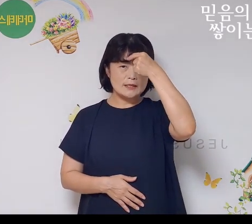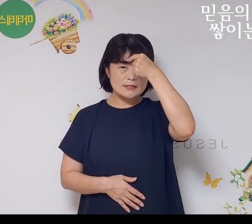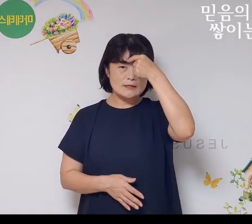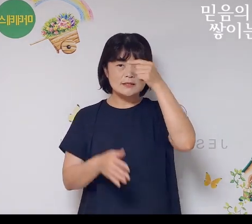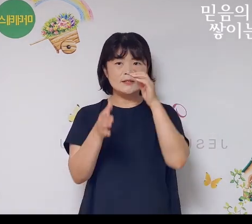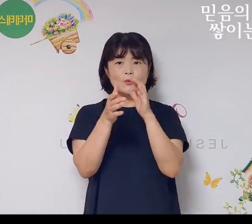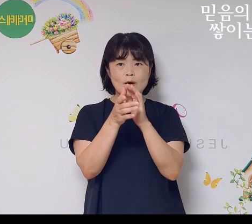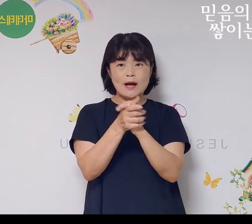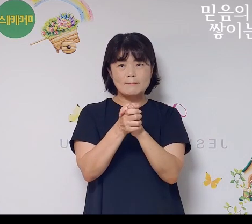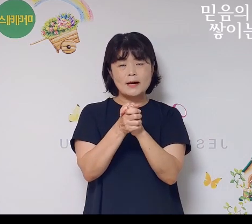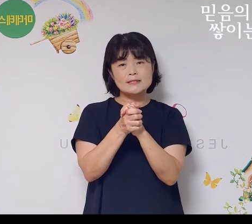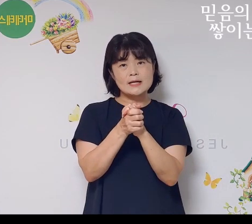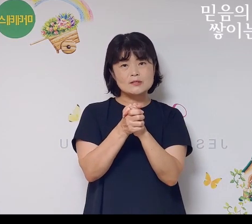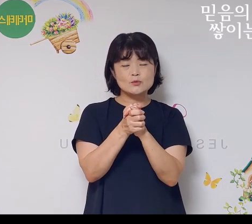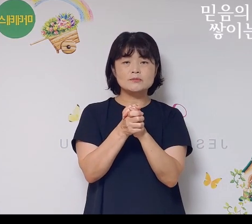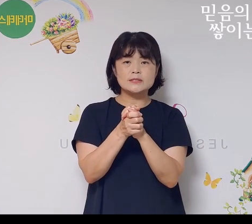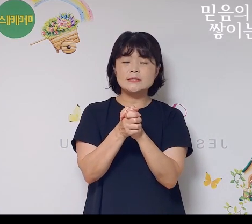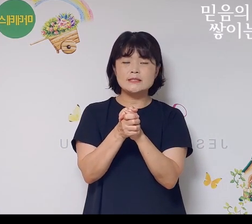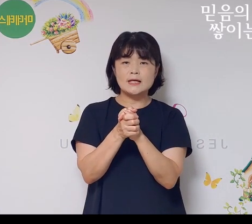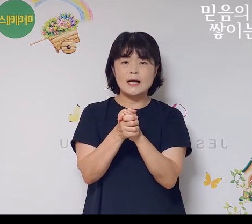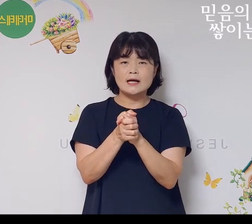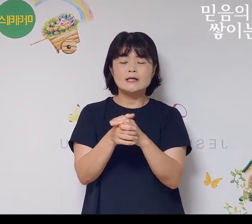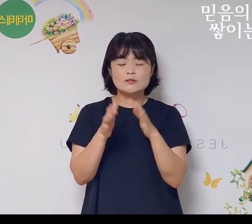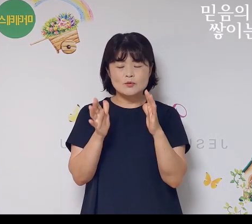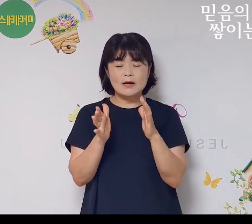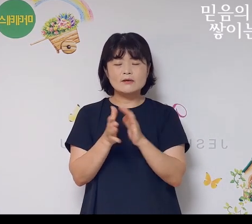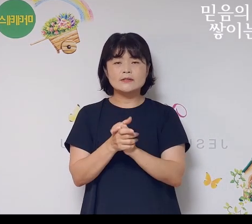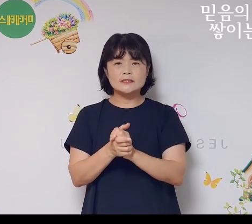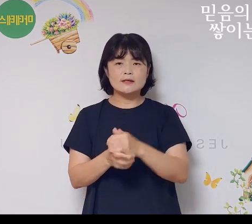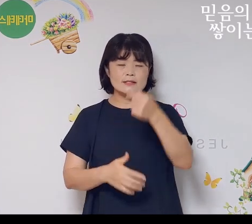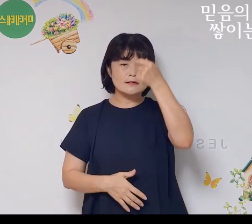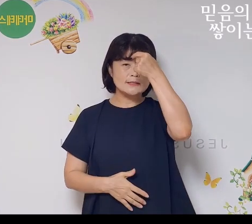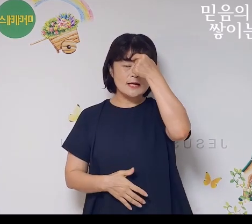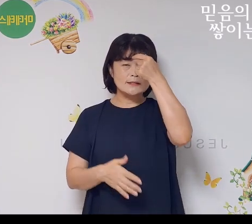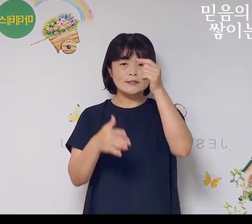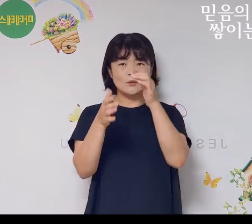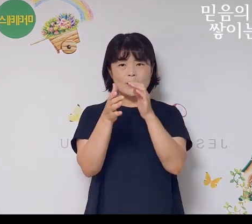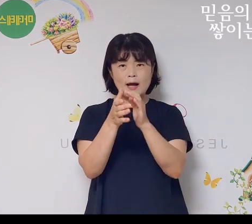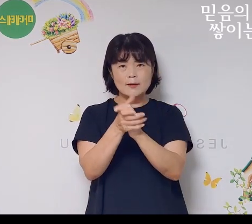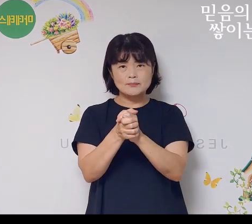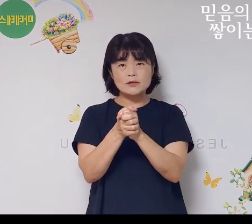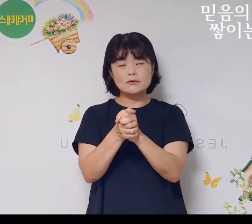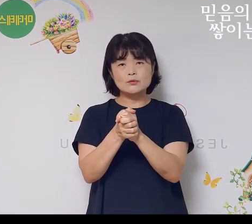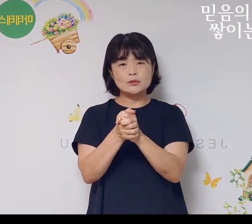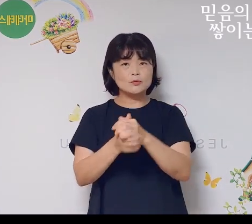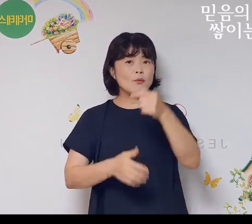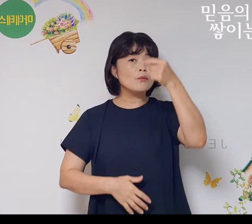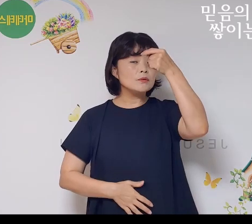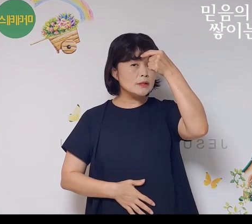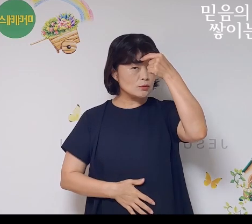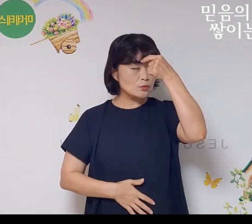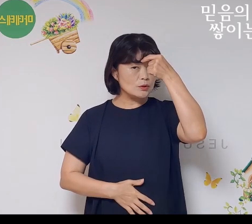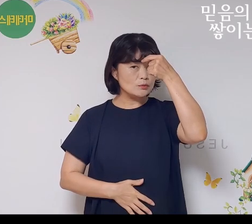그래서 기도가 박자가 조금 느리니까 좀 많거든요. 그래서 그냥 기도가 이렇게 해도 기도, 이것도